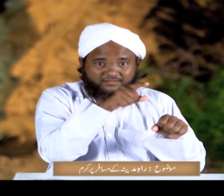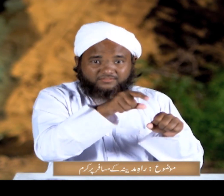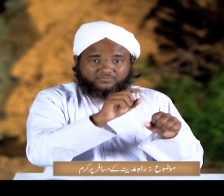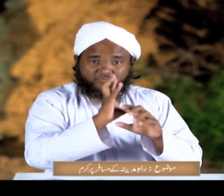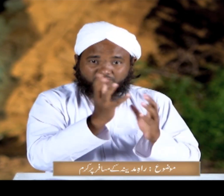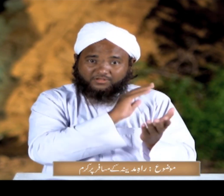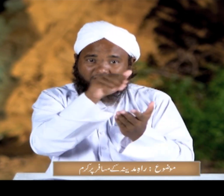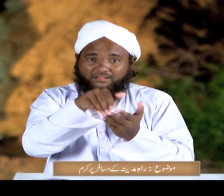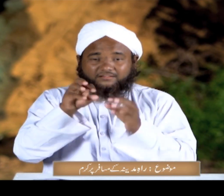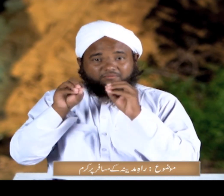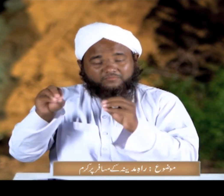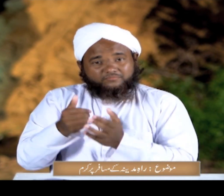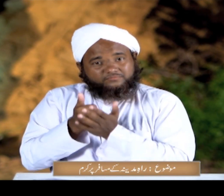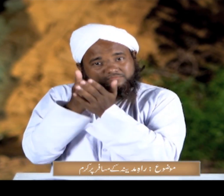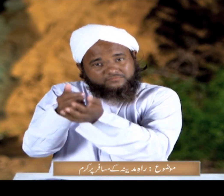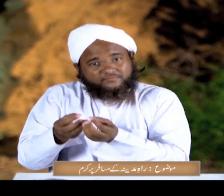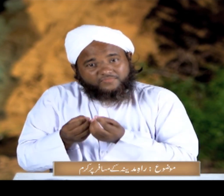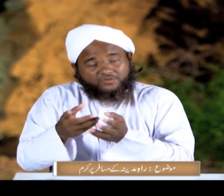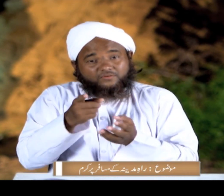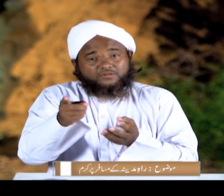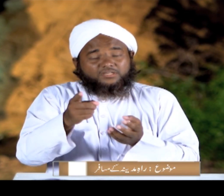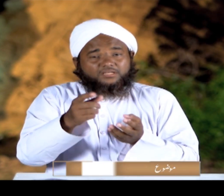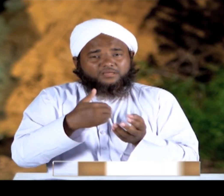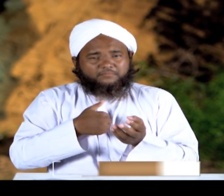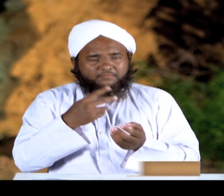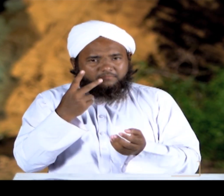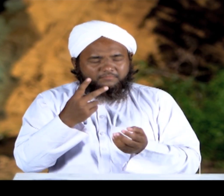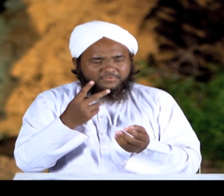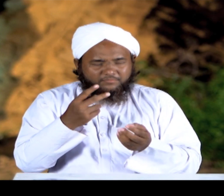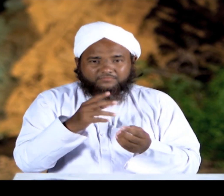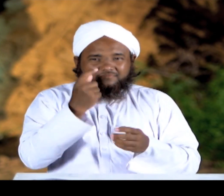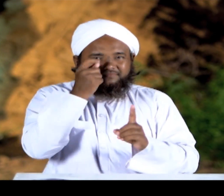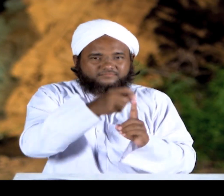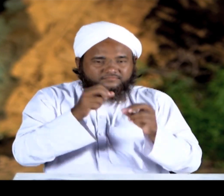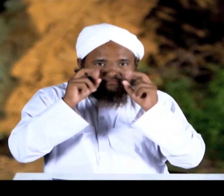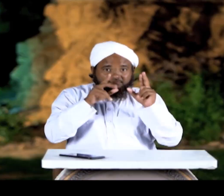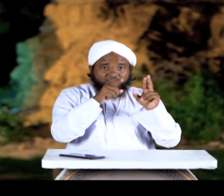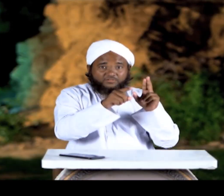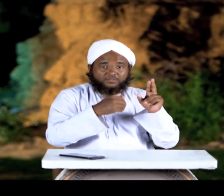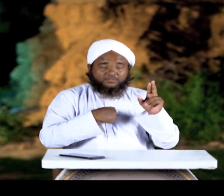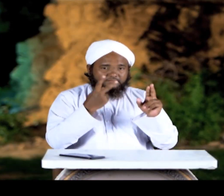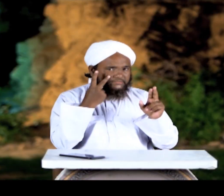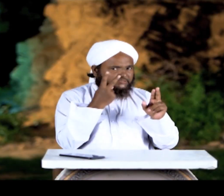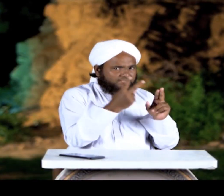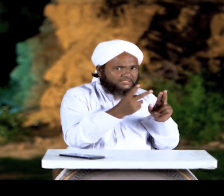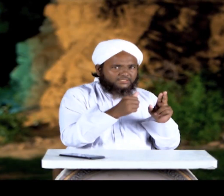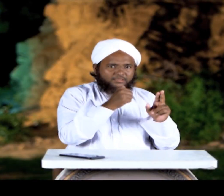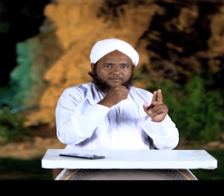گئی، میں نے دیکھا کہ حقیقت میں بھی میرے والد مرحوم کے چہرے پر نور پھیلا ہوا تھا اور پیٹ بھی اپنی